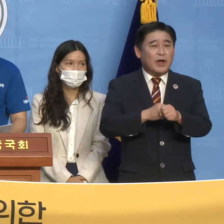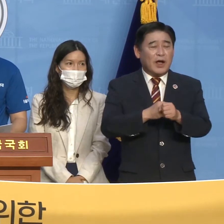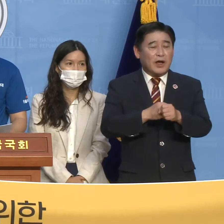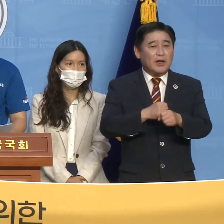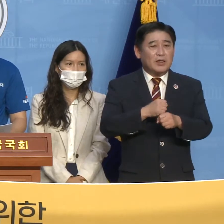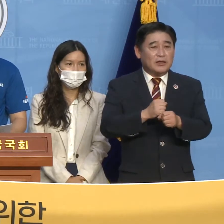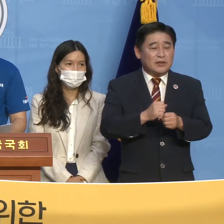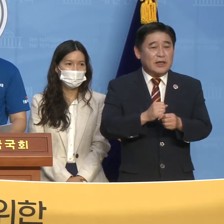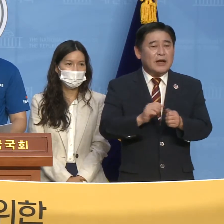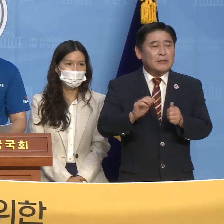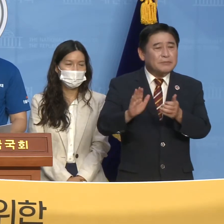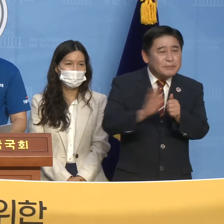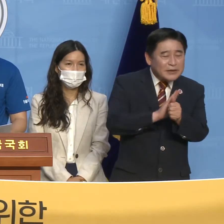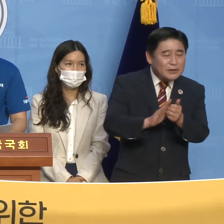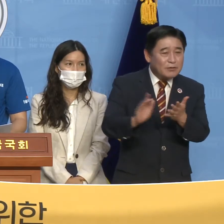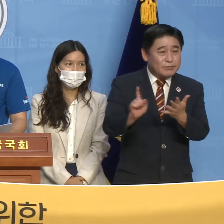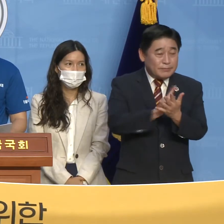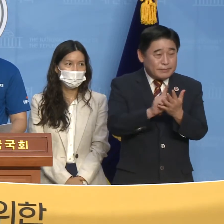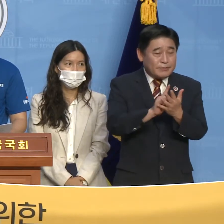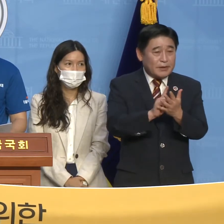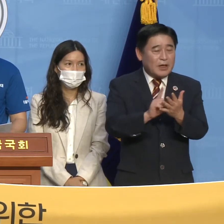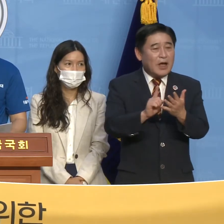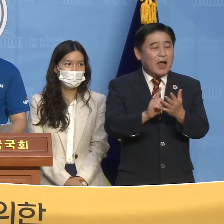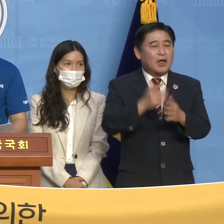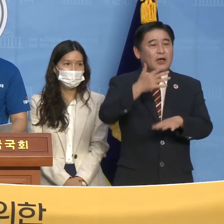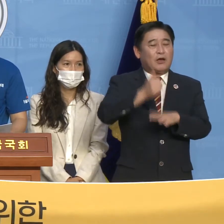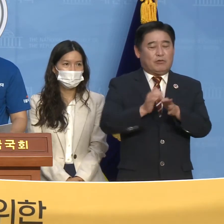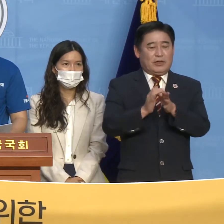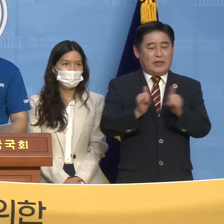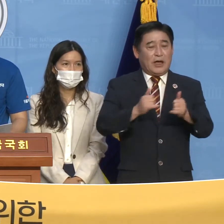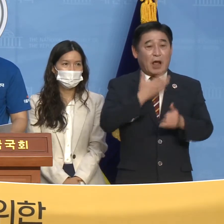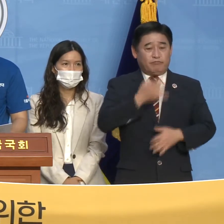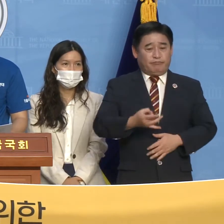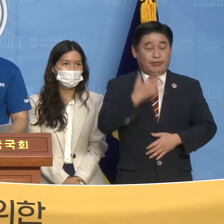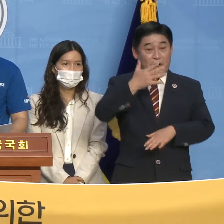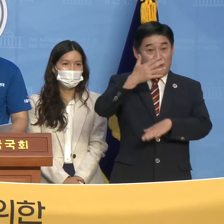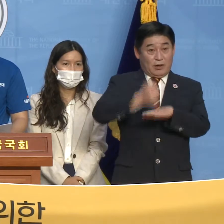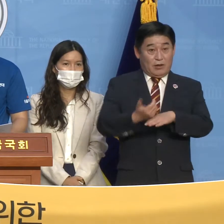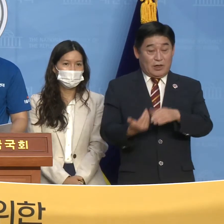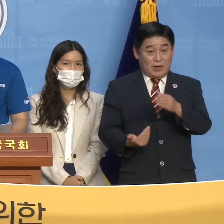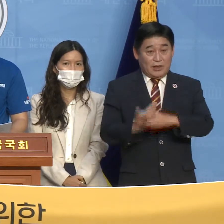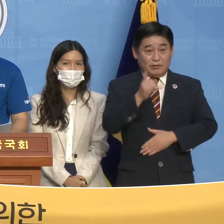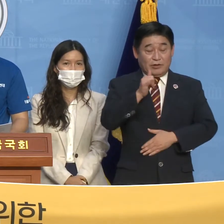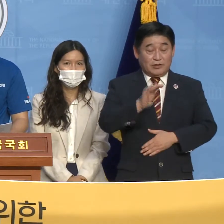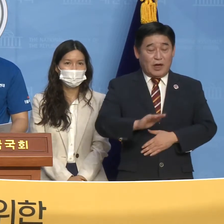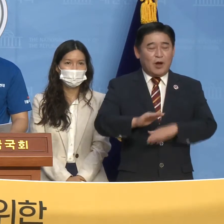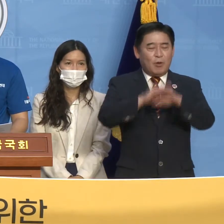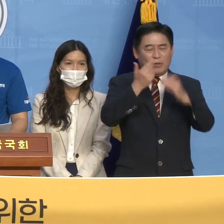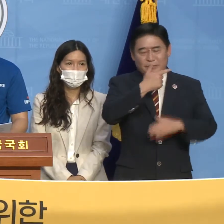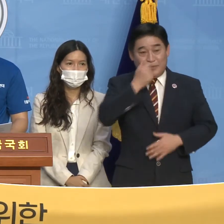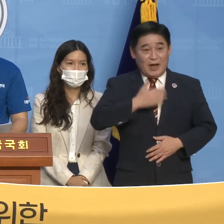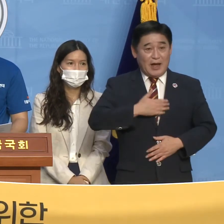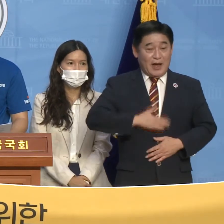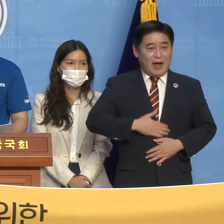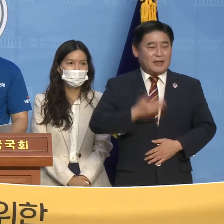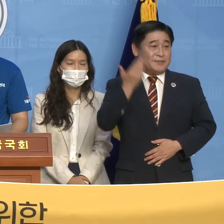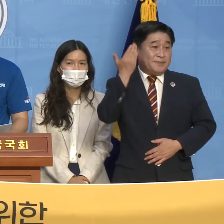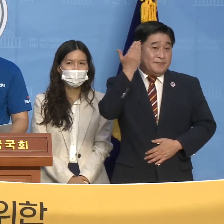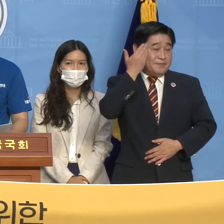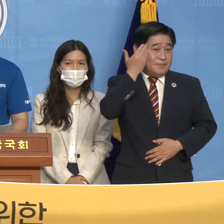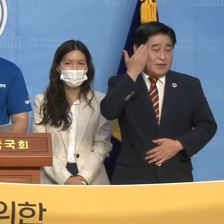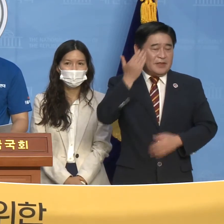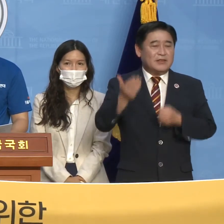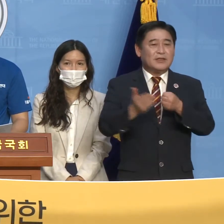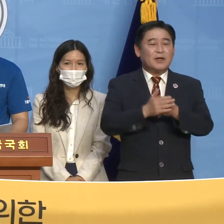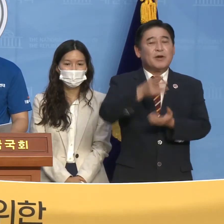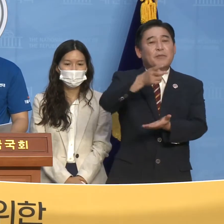접촉은 결국 인간에게도 불행한 결과를 초래한다는 것은 이제 모두가 알고 있는 상식이 되었습니다. 그런